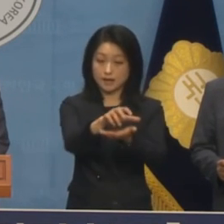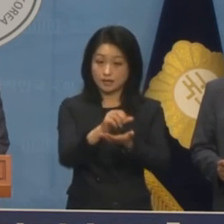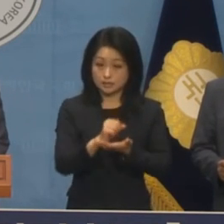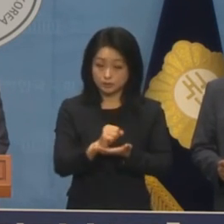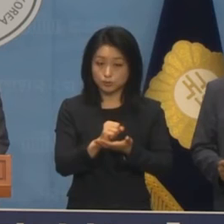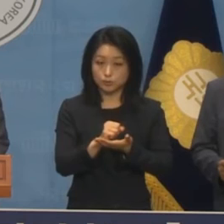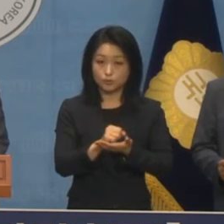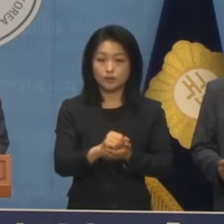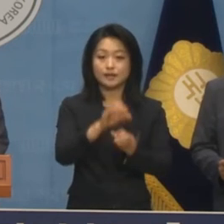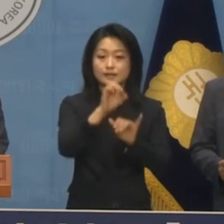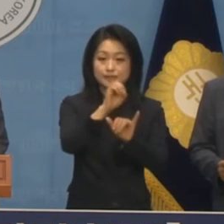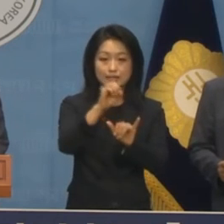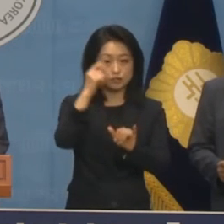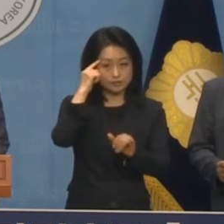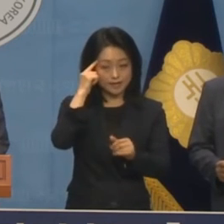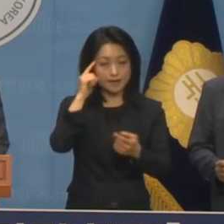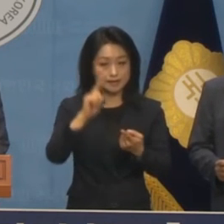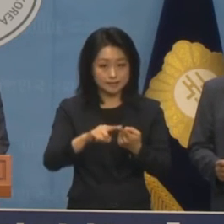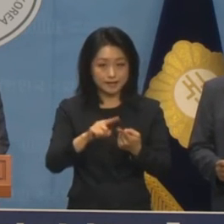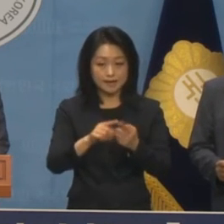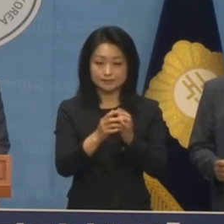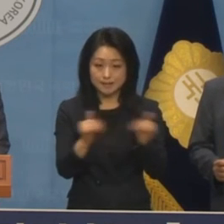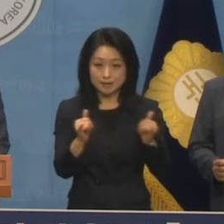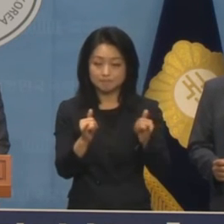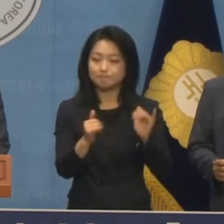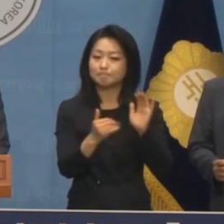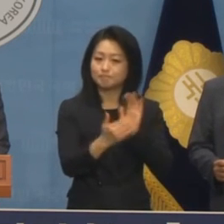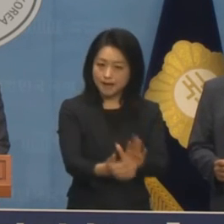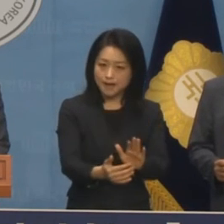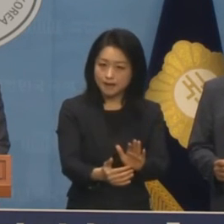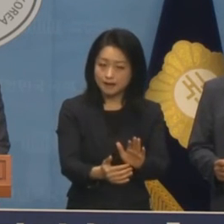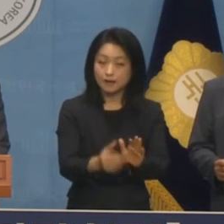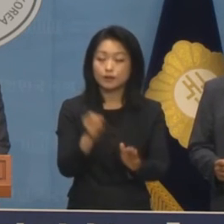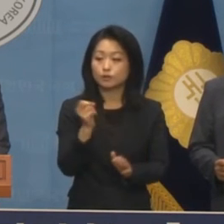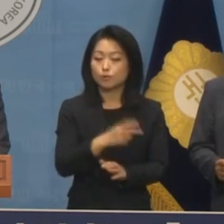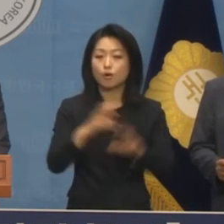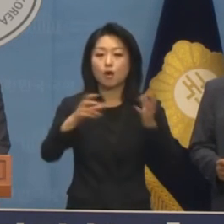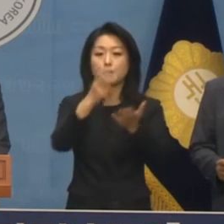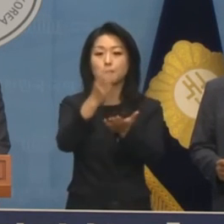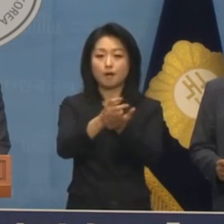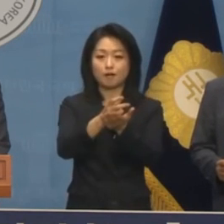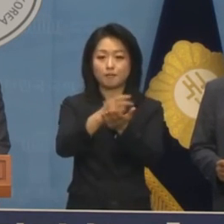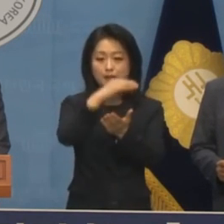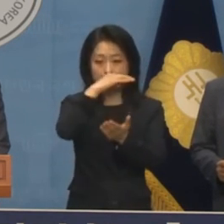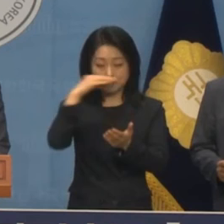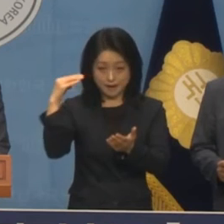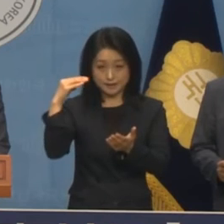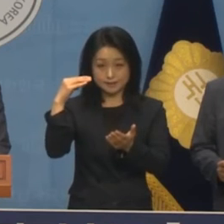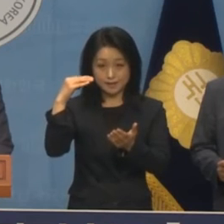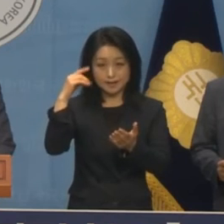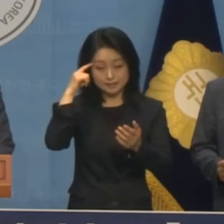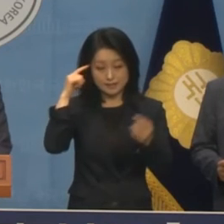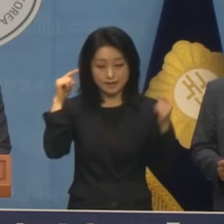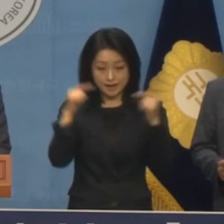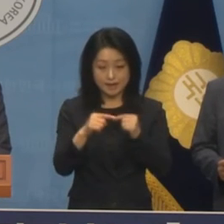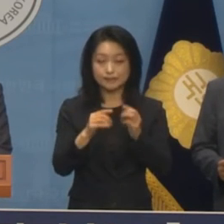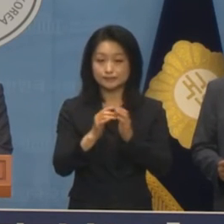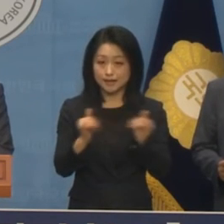후보자들을 신중히 걸러내어서 헌법 정신에 부합하며 올곧은 판결을 할 수